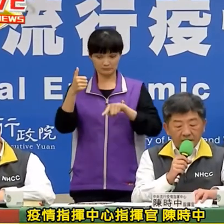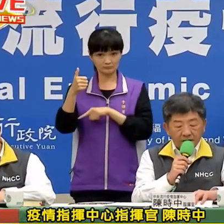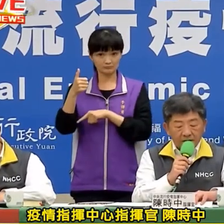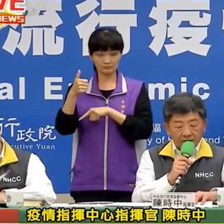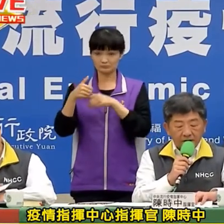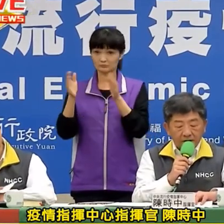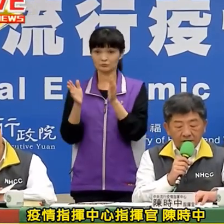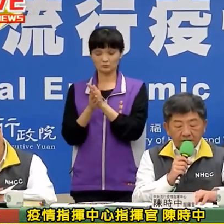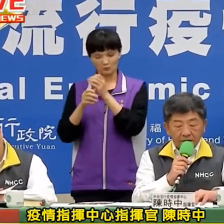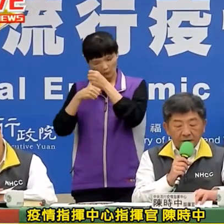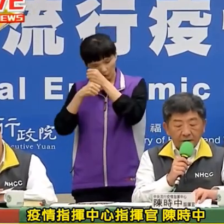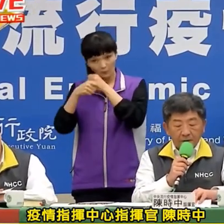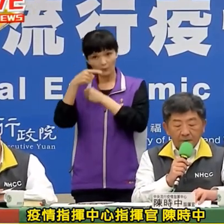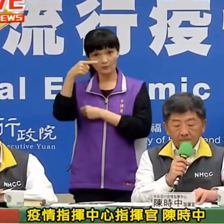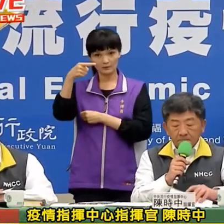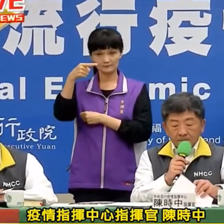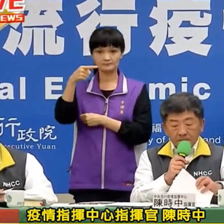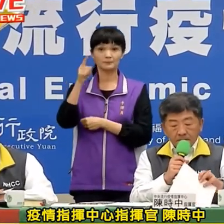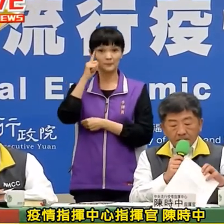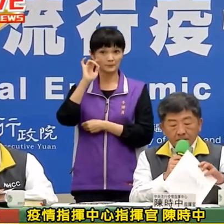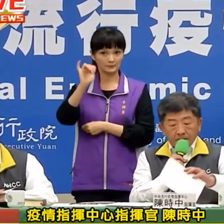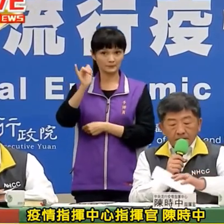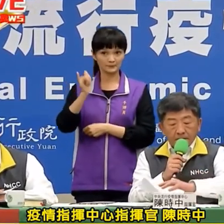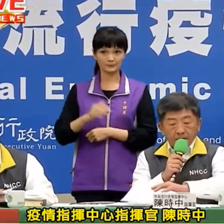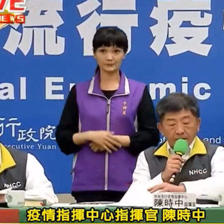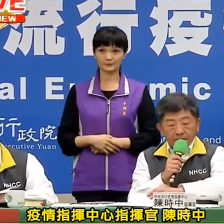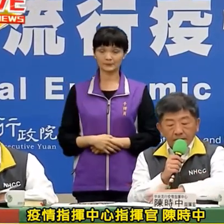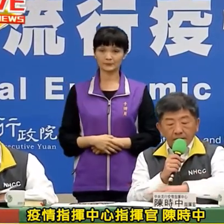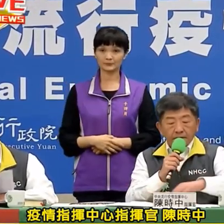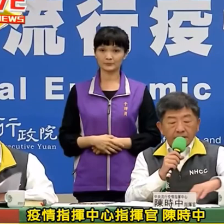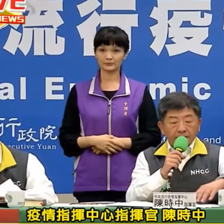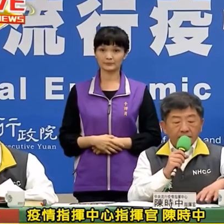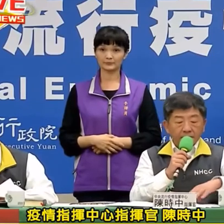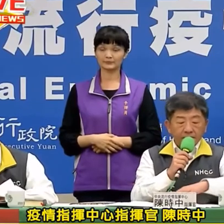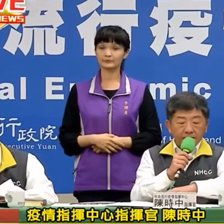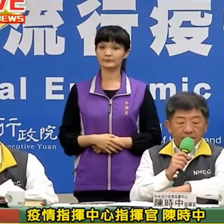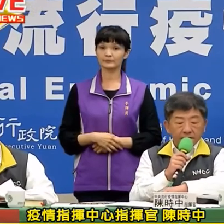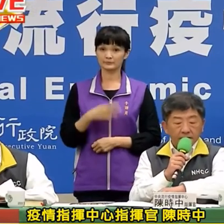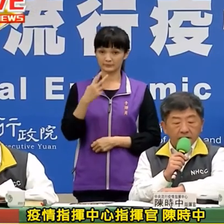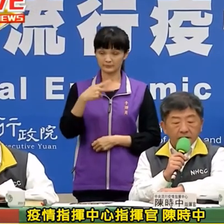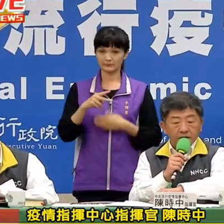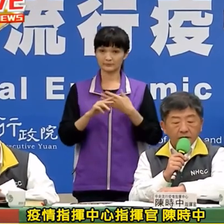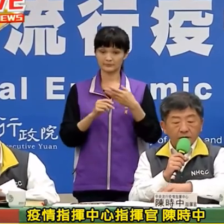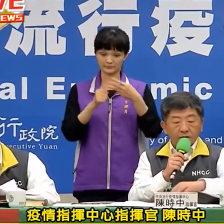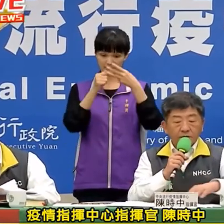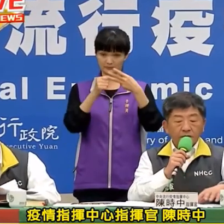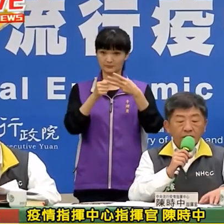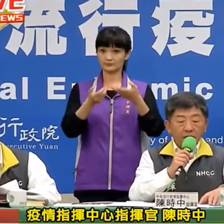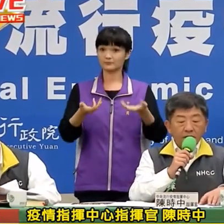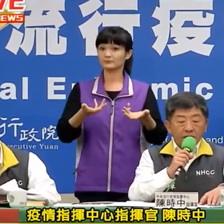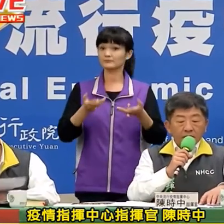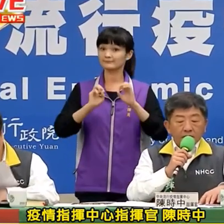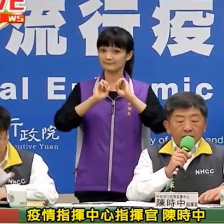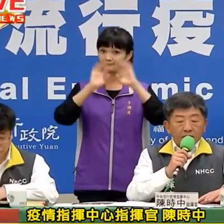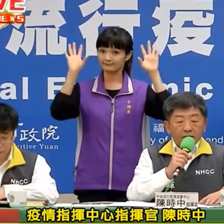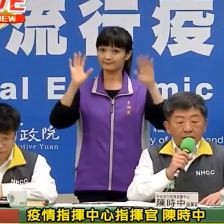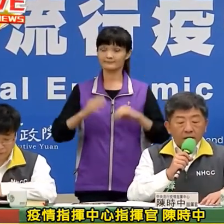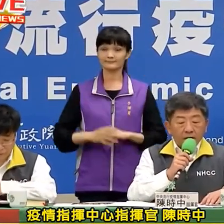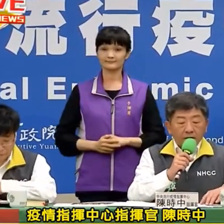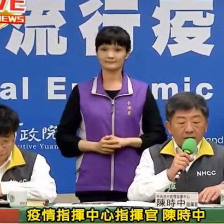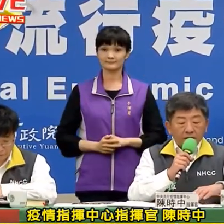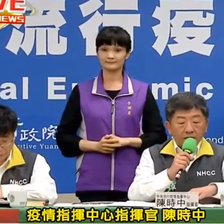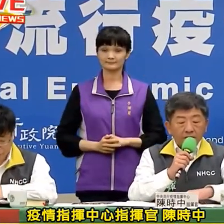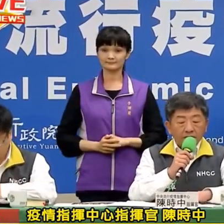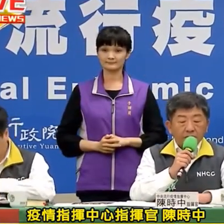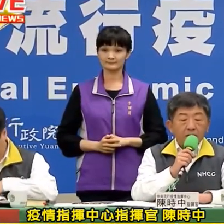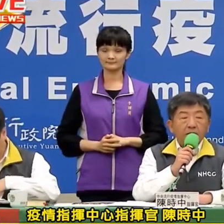那个3的检体怎么样了哈。好，那另外啊，第三件事情再跟大家宣布哈，